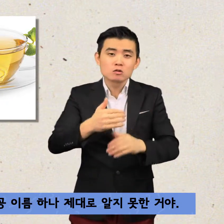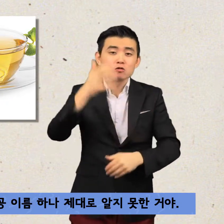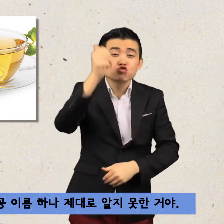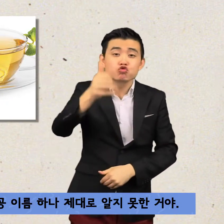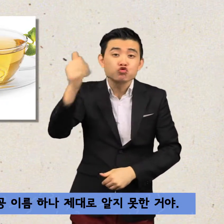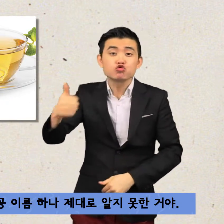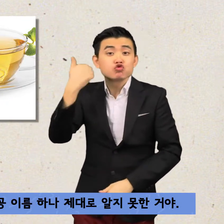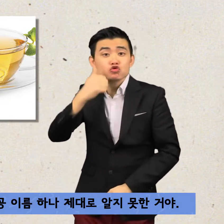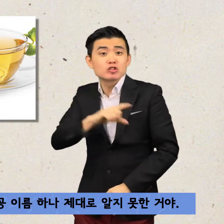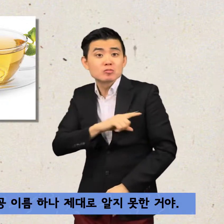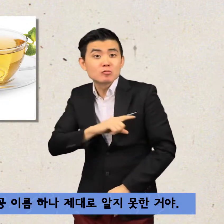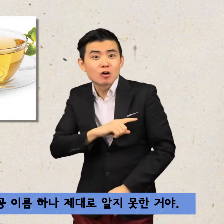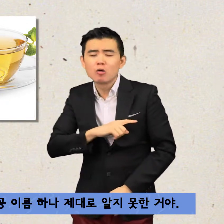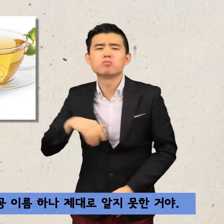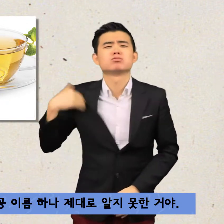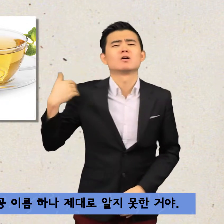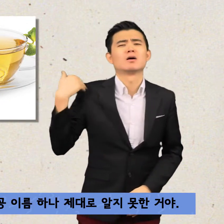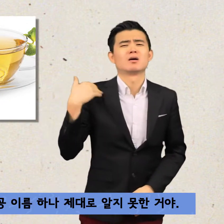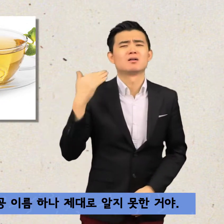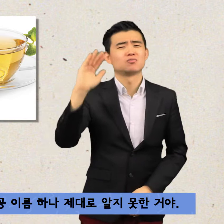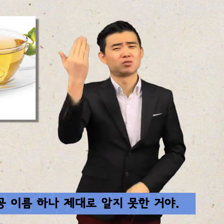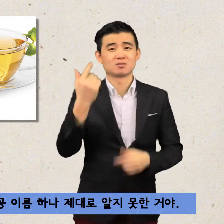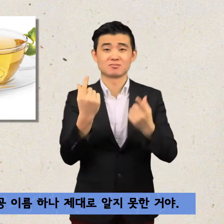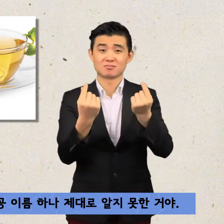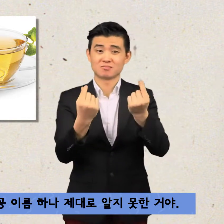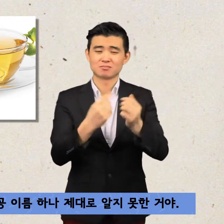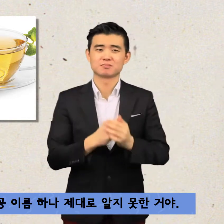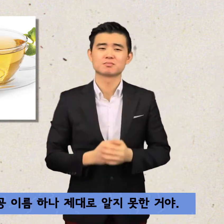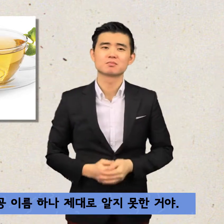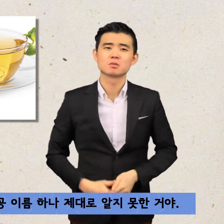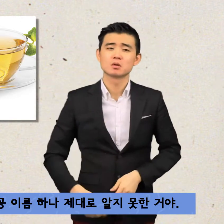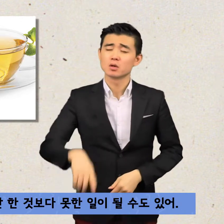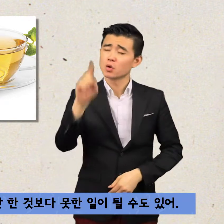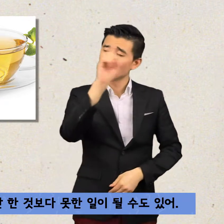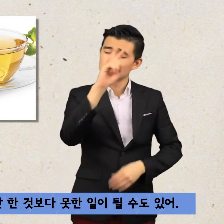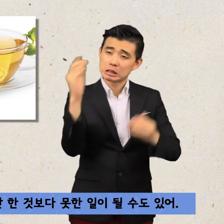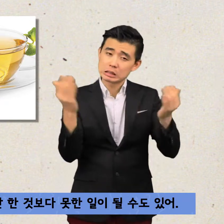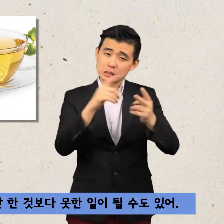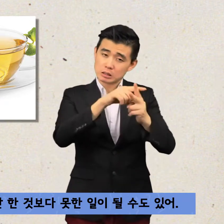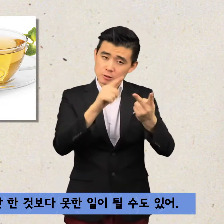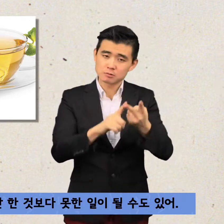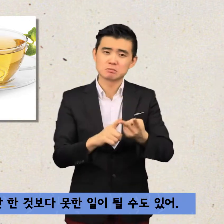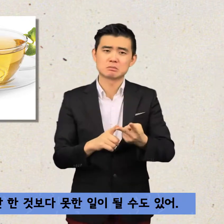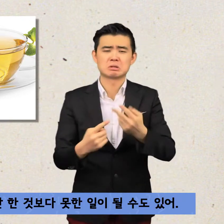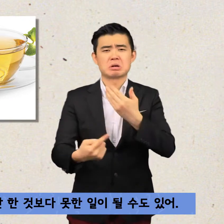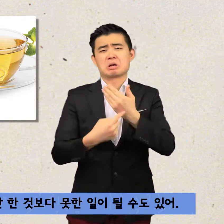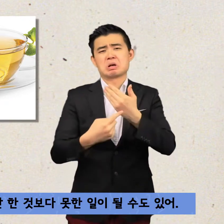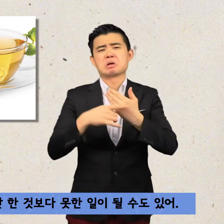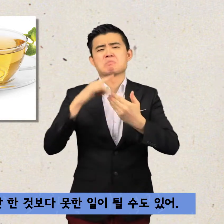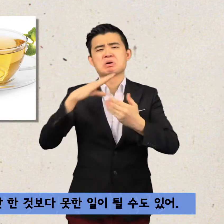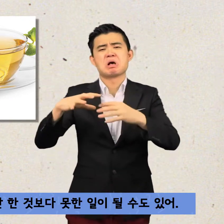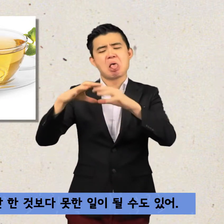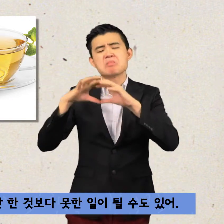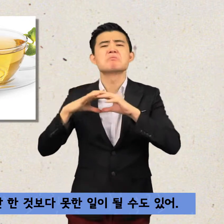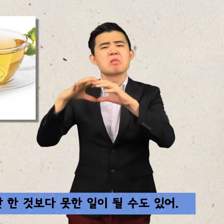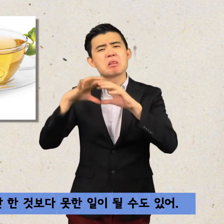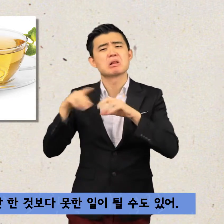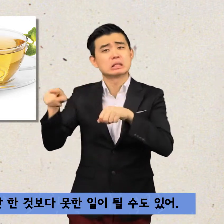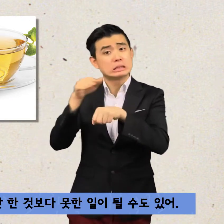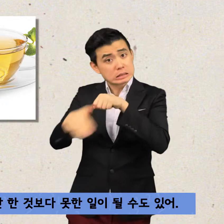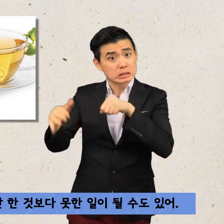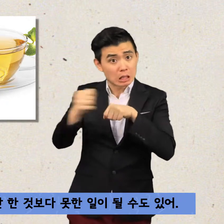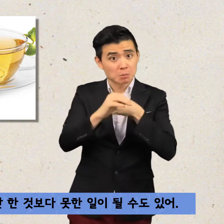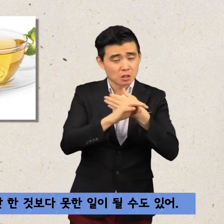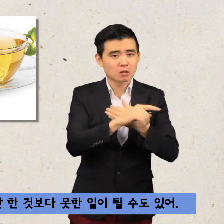주인공 이름 하나 제대로 알지 못한 거야. 어떤 일이든 겉핥기 식으로 하면